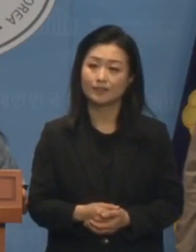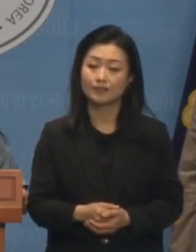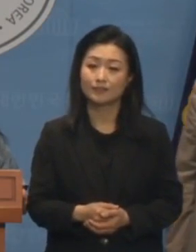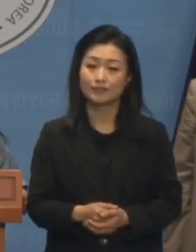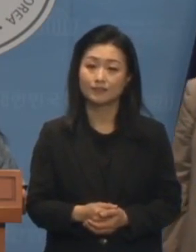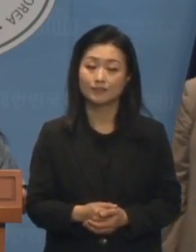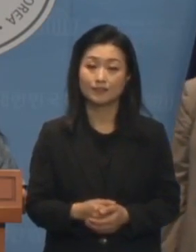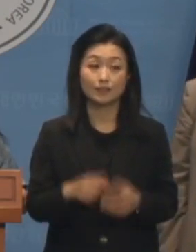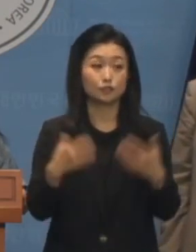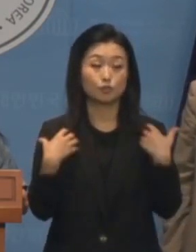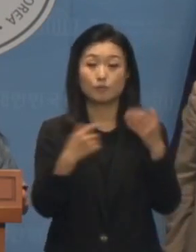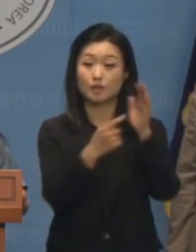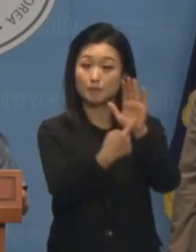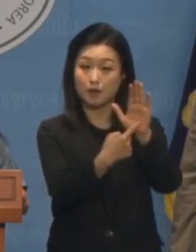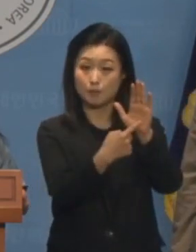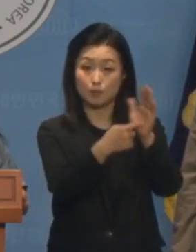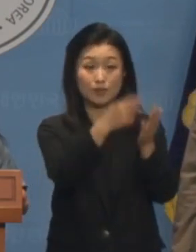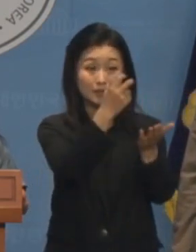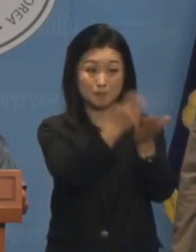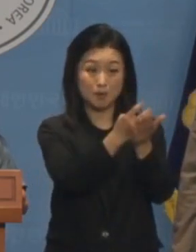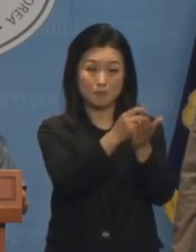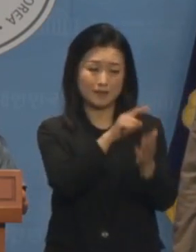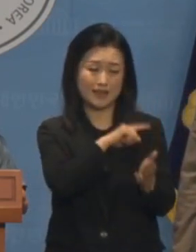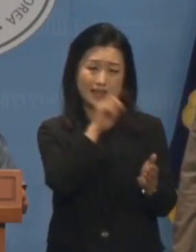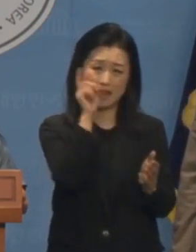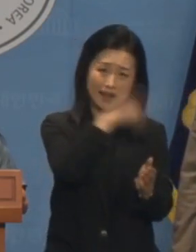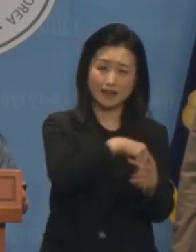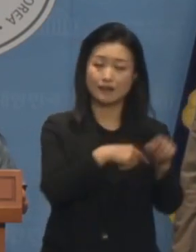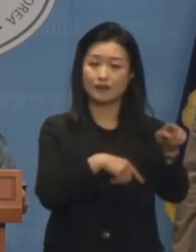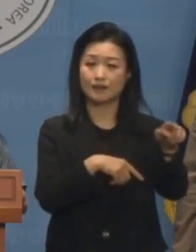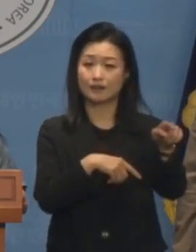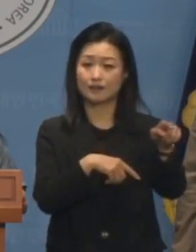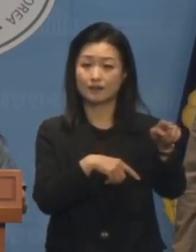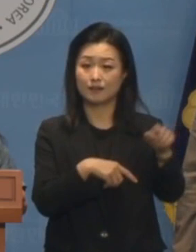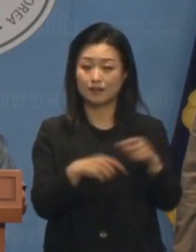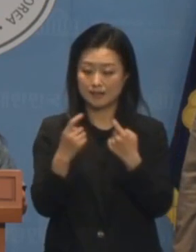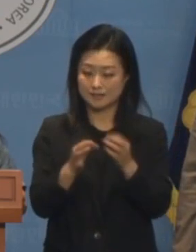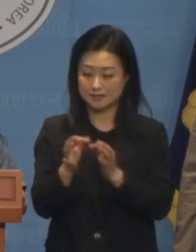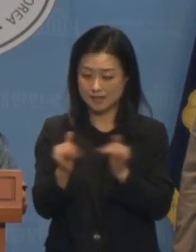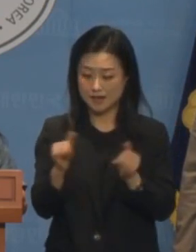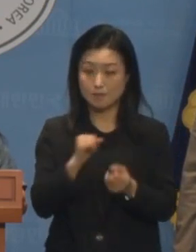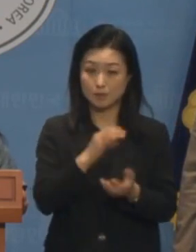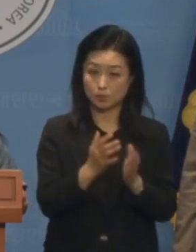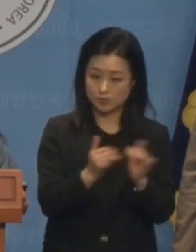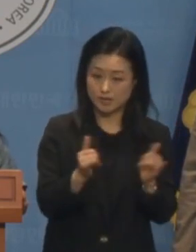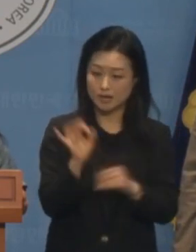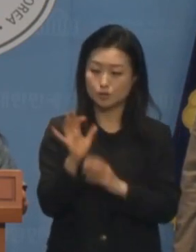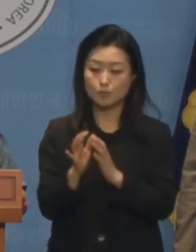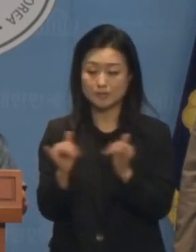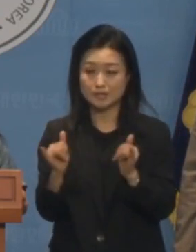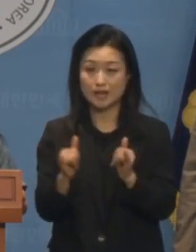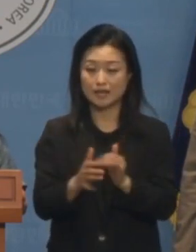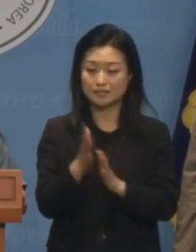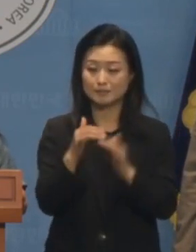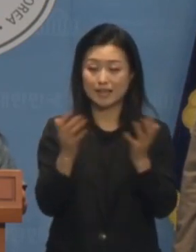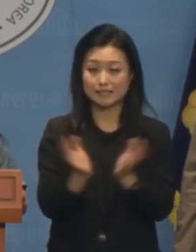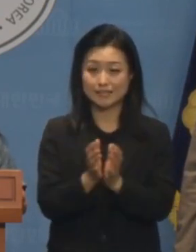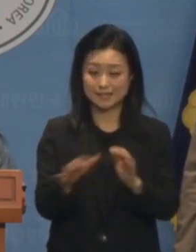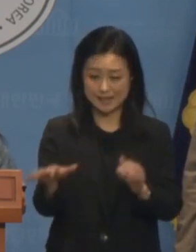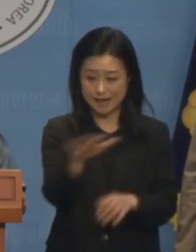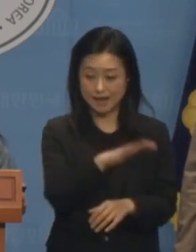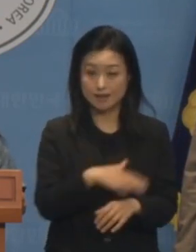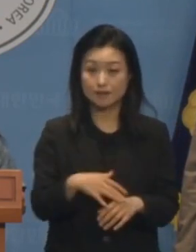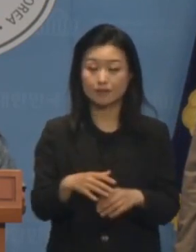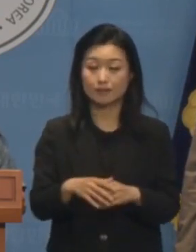이번 정부에서 발표한 플랫폼법 개혁안에 대응하여 중소상인, 배달노동자, 소비자 시민사회단체들은 추석